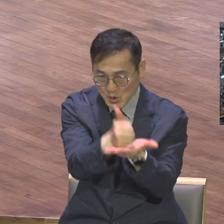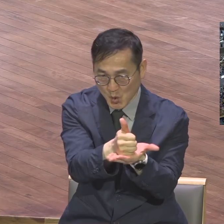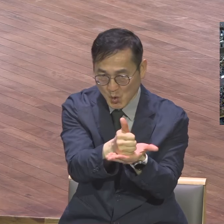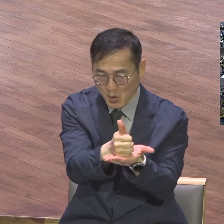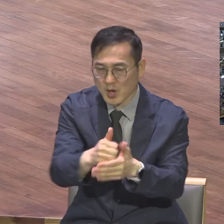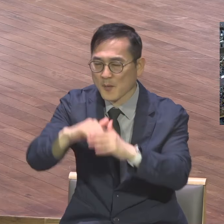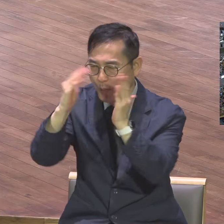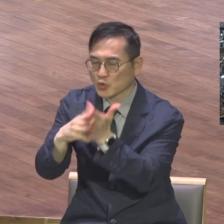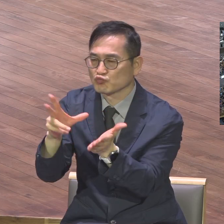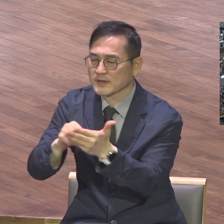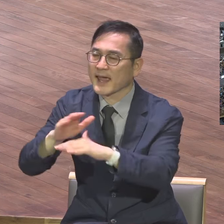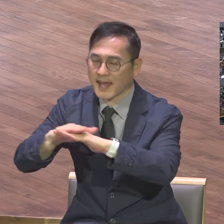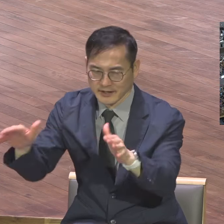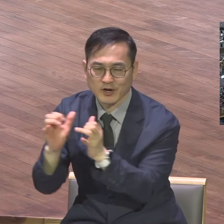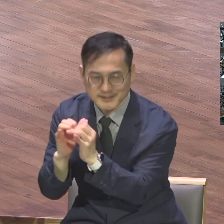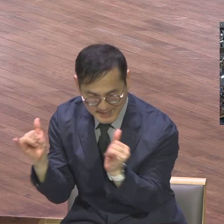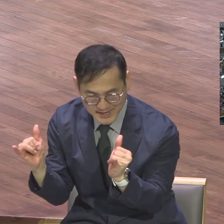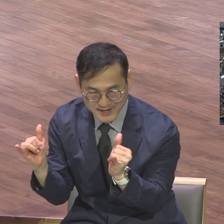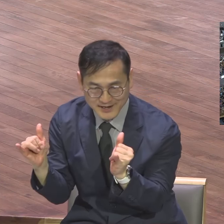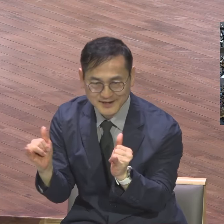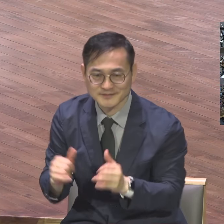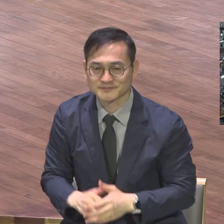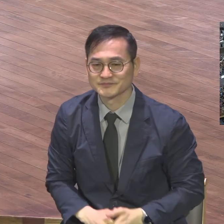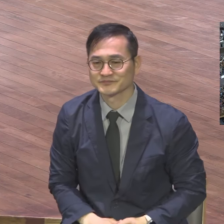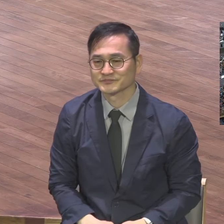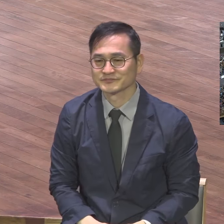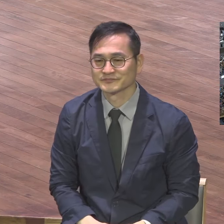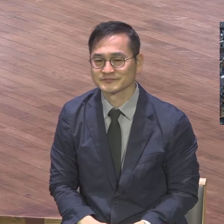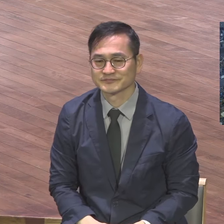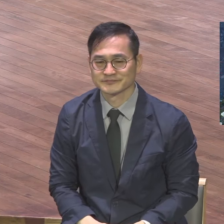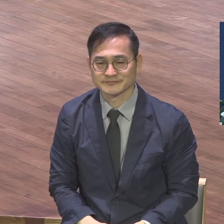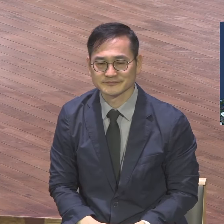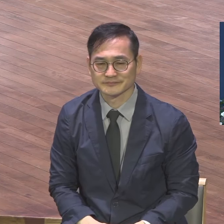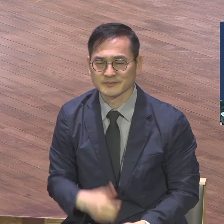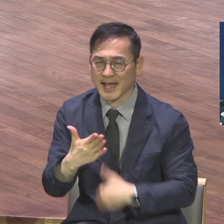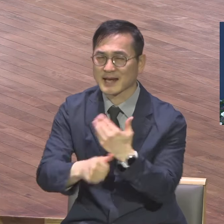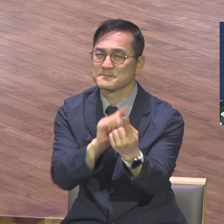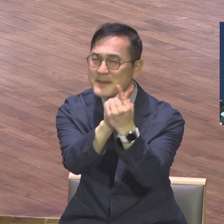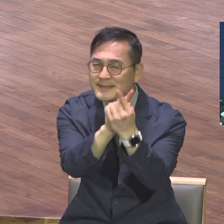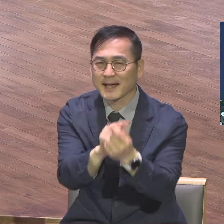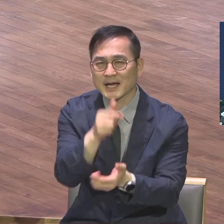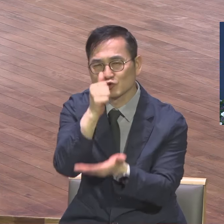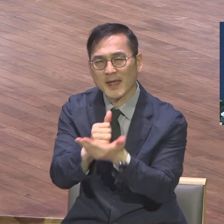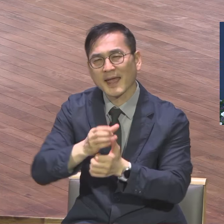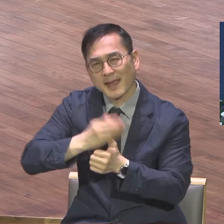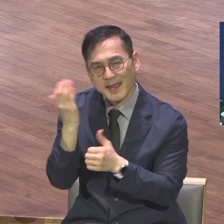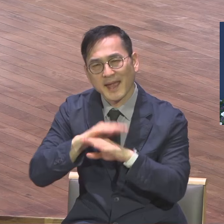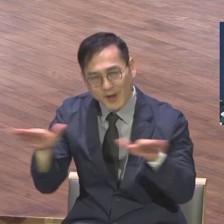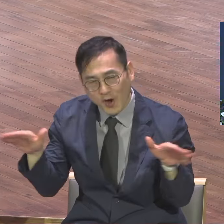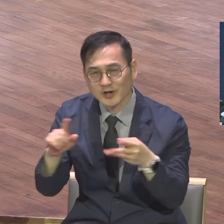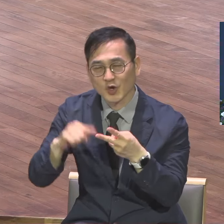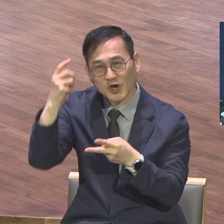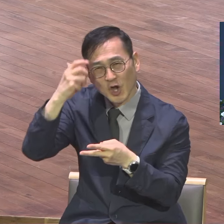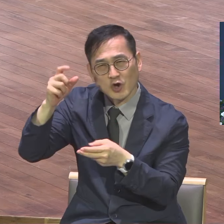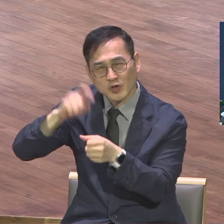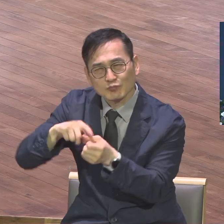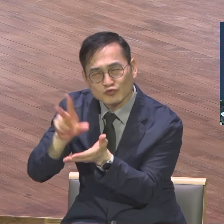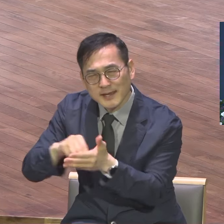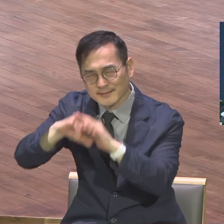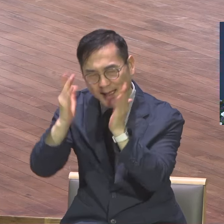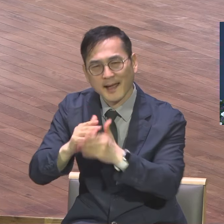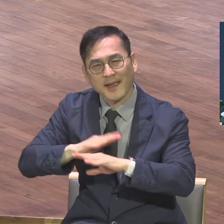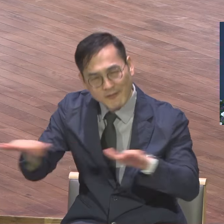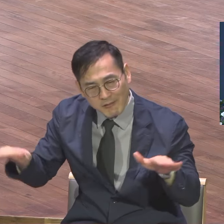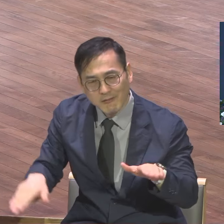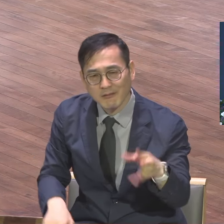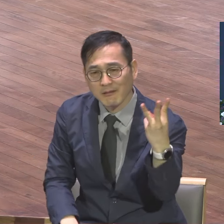모든 문제 해결자다. 모든 문제 해결. 아니 하나님 만났지, 죄 해결됐지, 정신 문제, 영적 문제, 이 어둠의 세상,